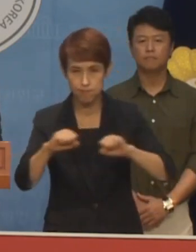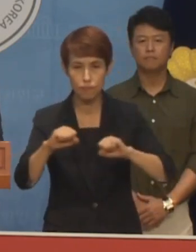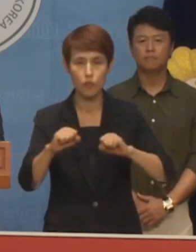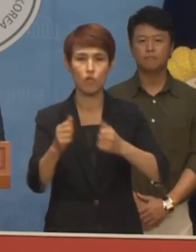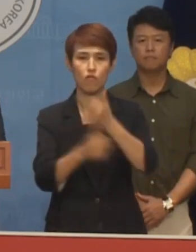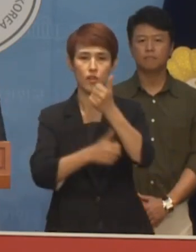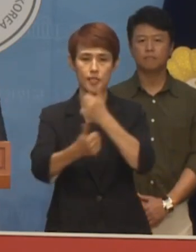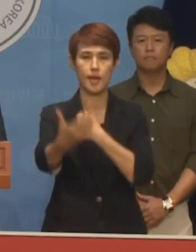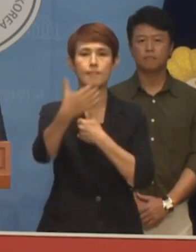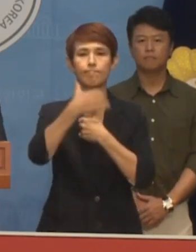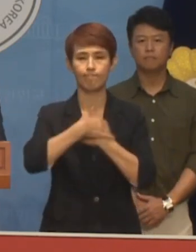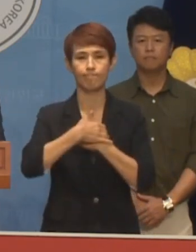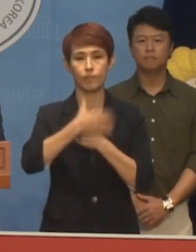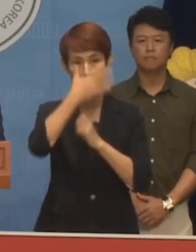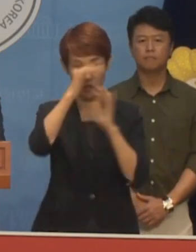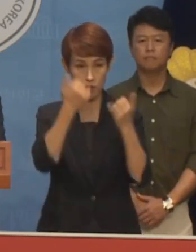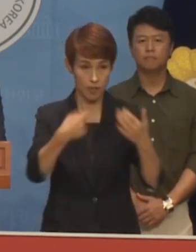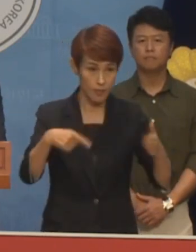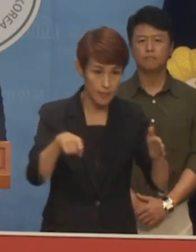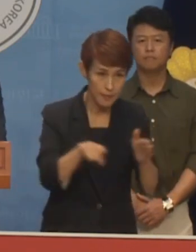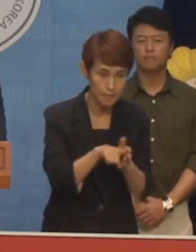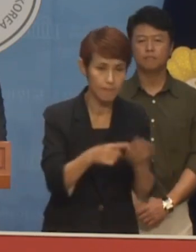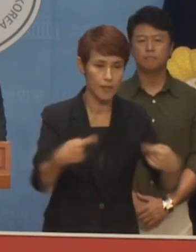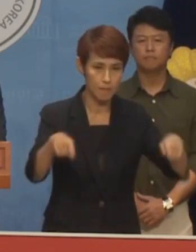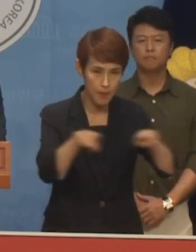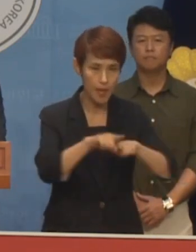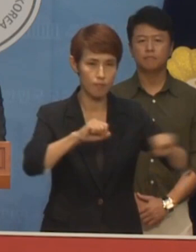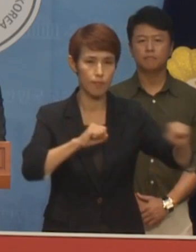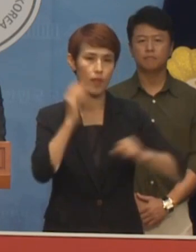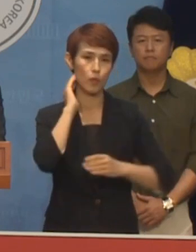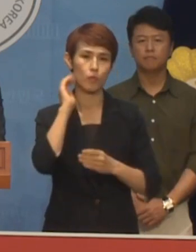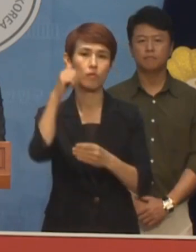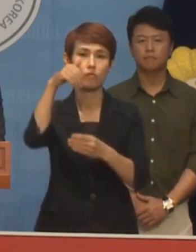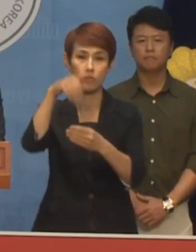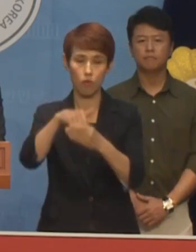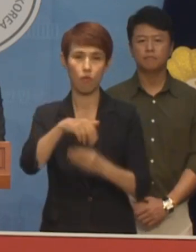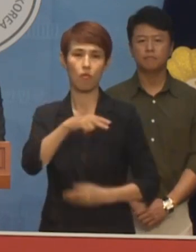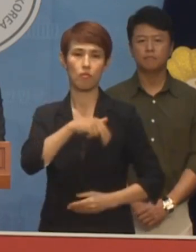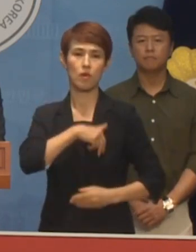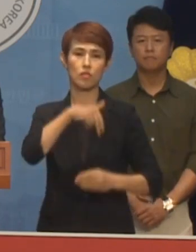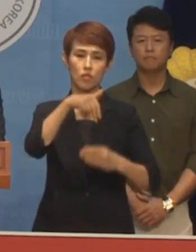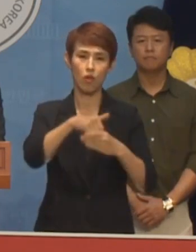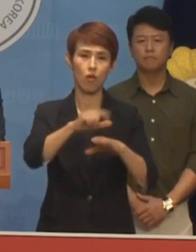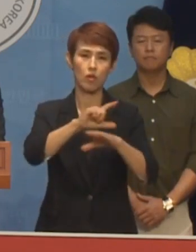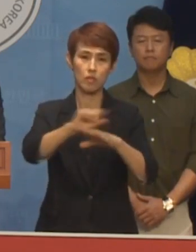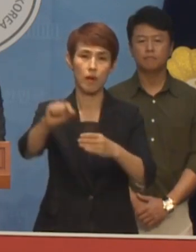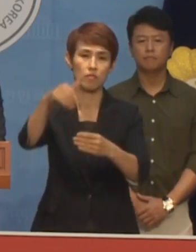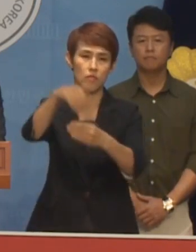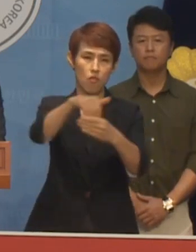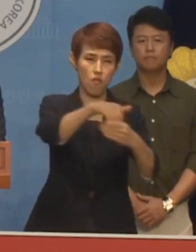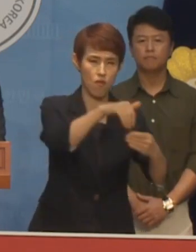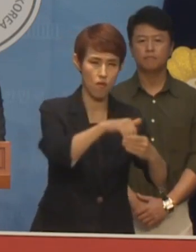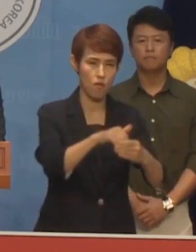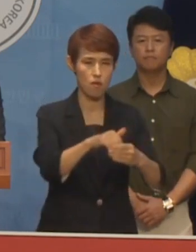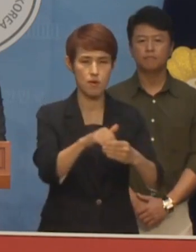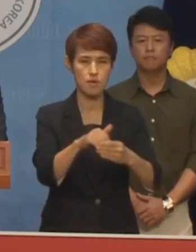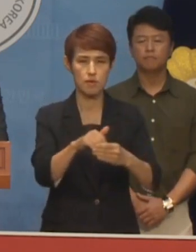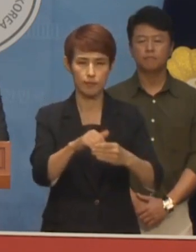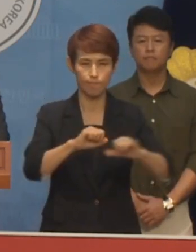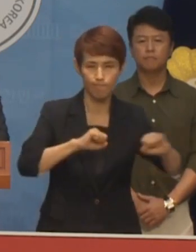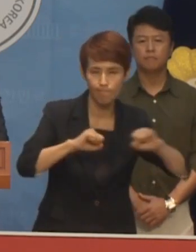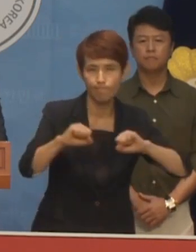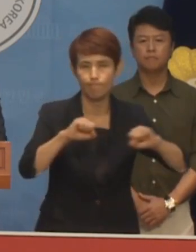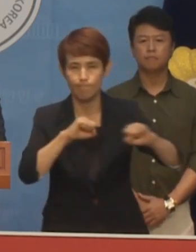맡아 청년들과 함께 대선, 총선, 지방선거에 이르기까지 수많은 과정 속에